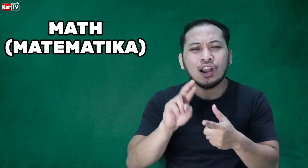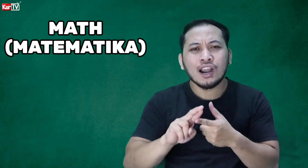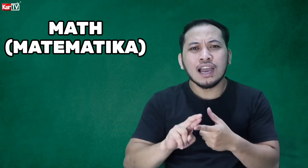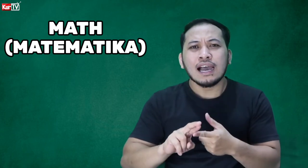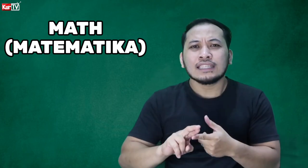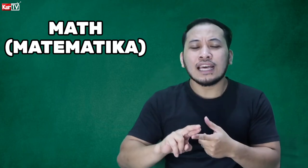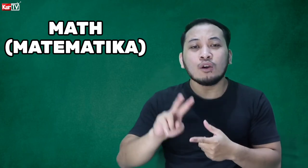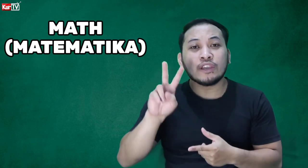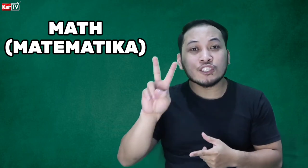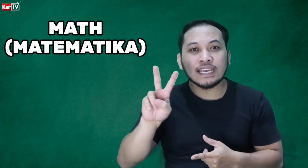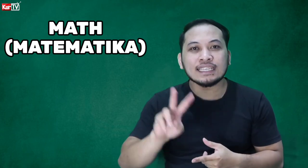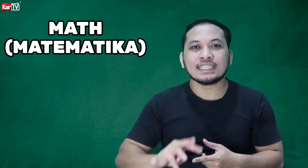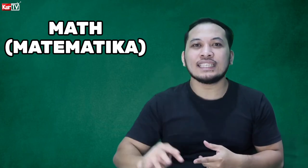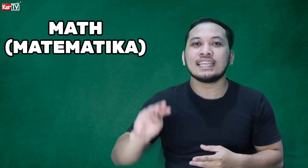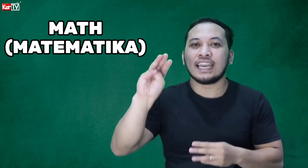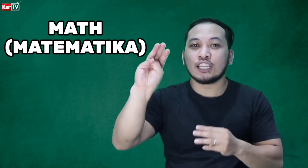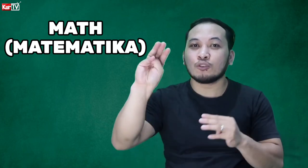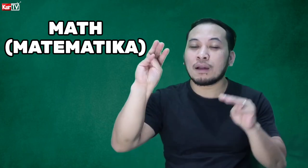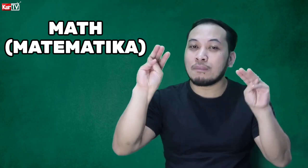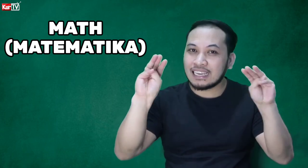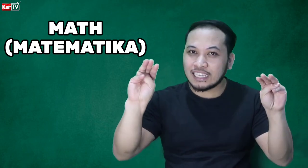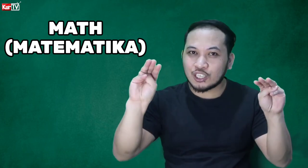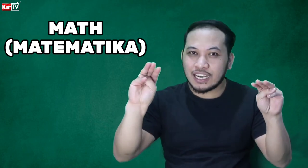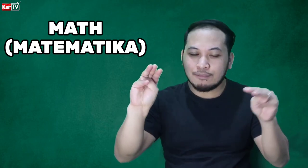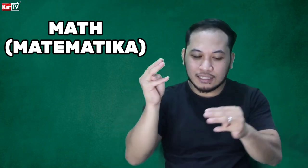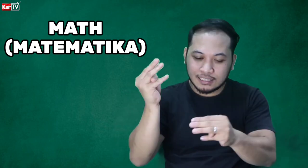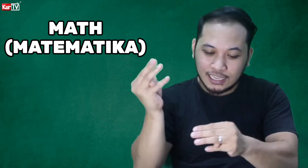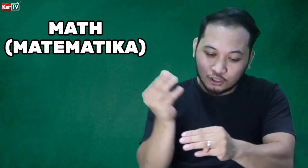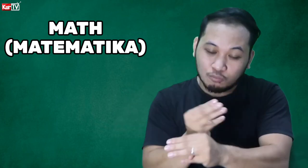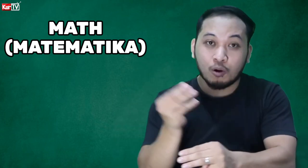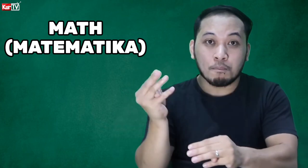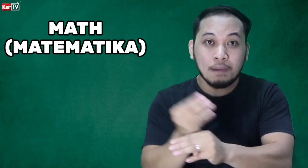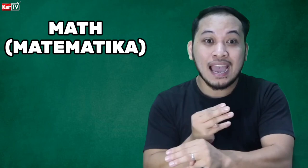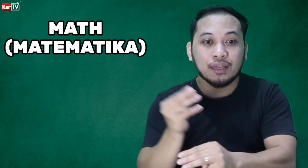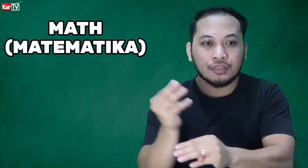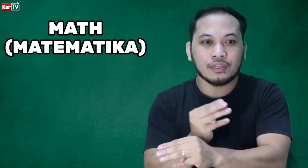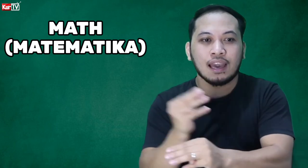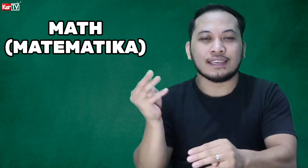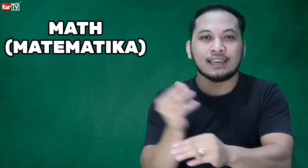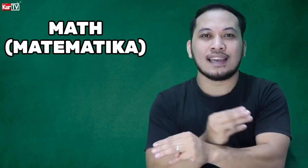Or, dalawang sign kasi niyan eh. Ito pa, mag-letter M ka tapos si ganto mo. Math. Ayan.